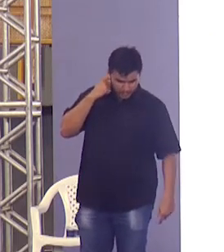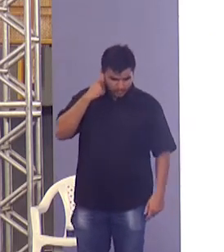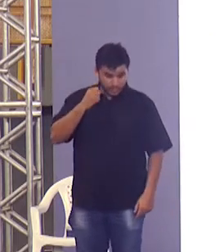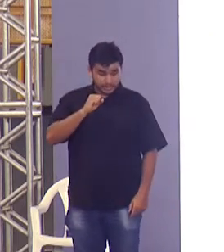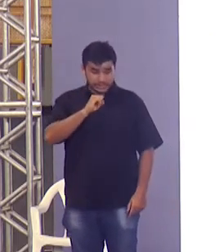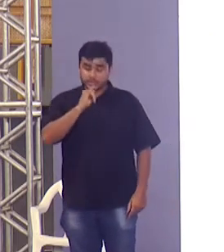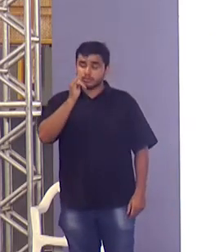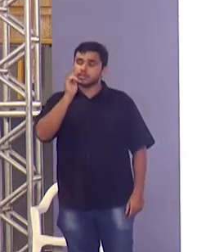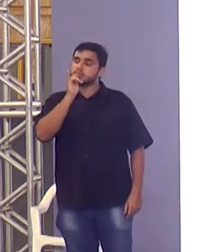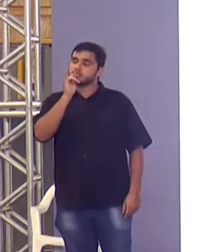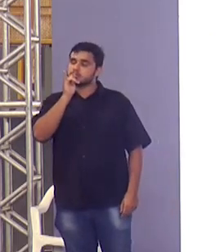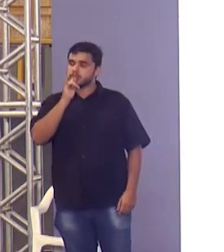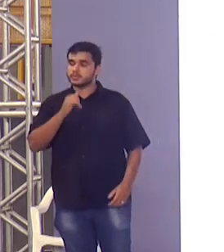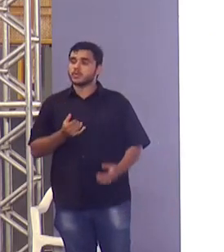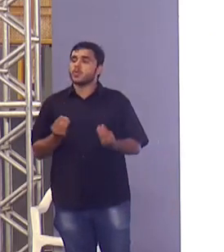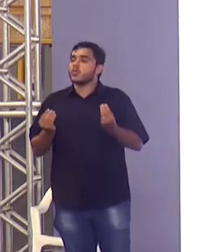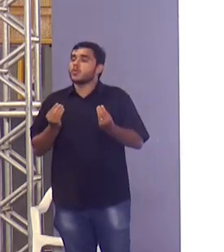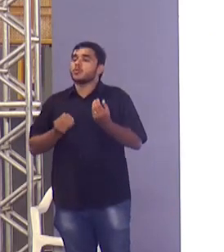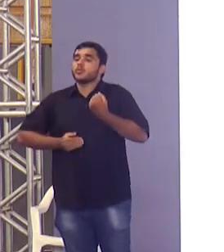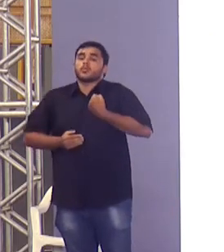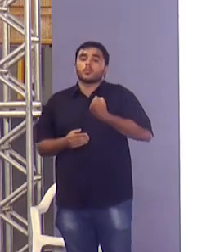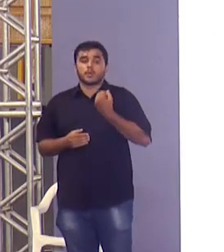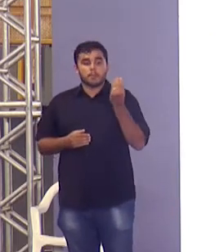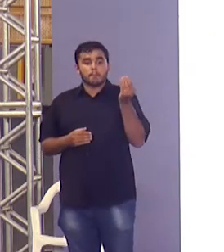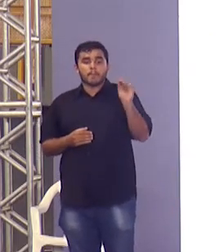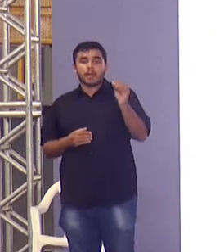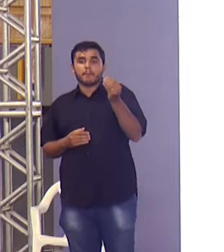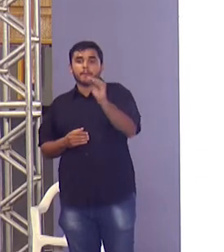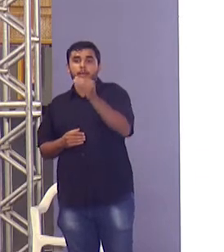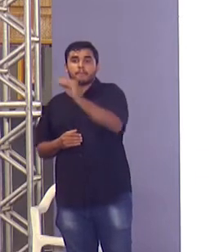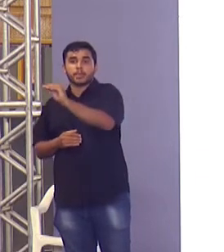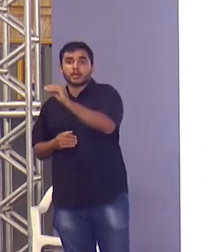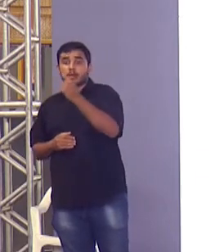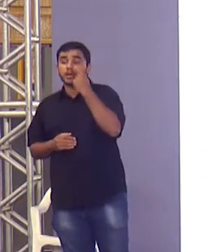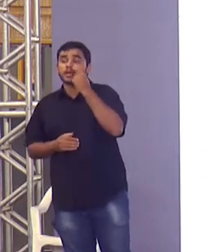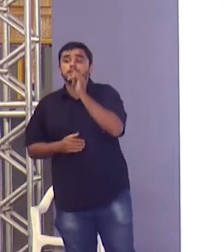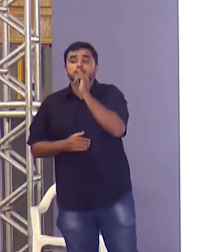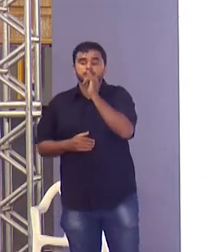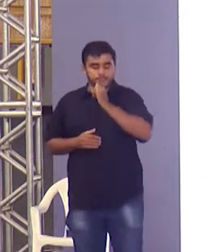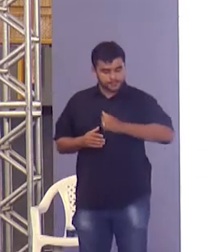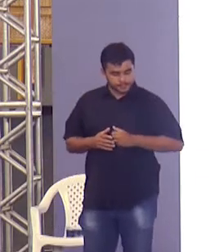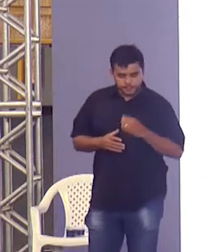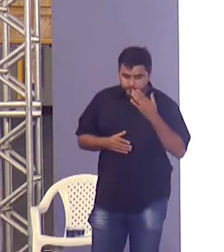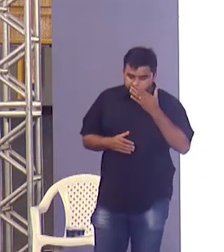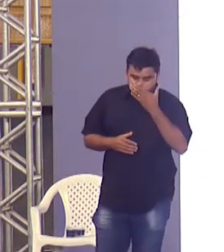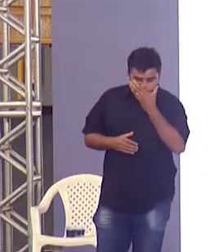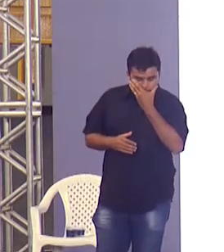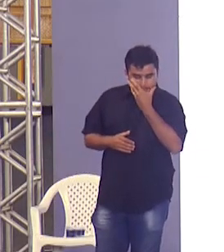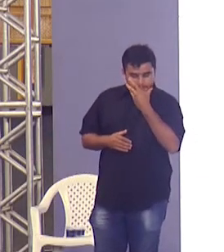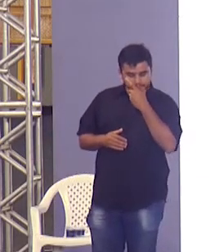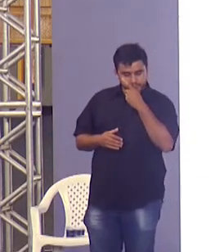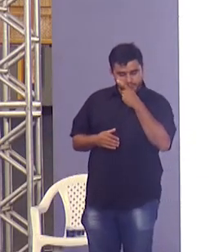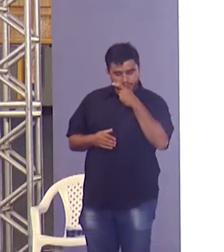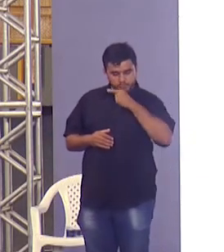situação numérica, dê um exemplo. Por exemplo, ó, olha só.